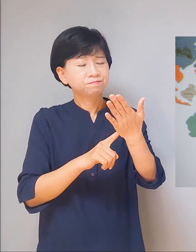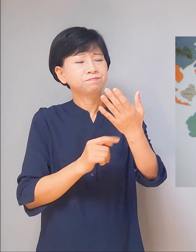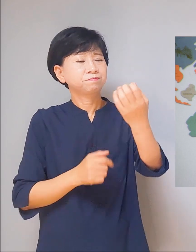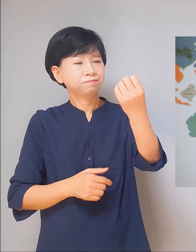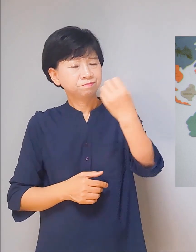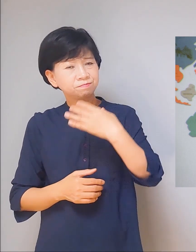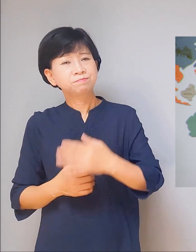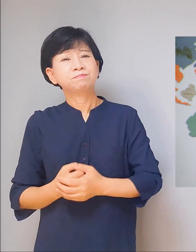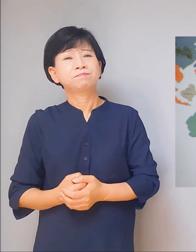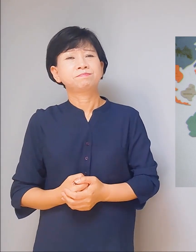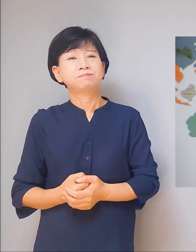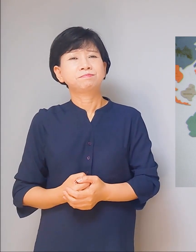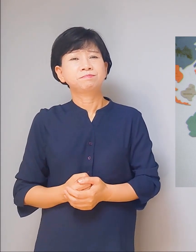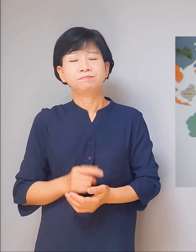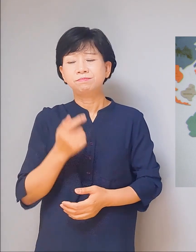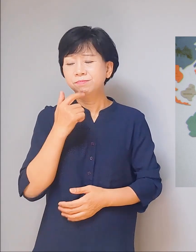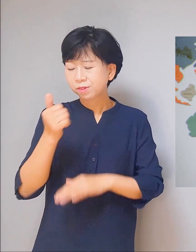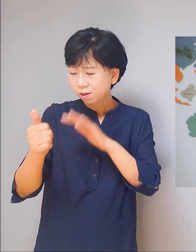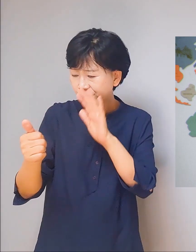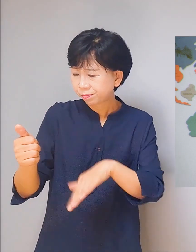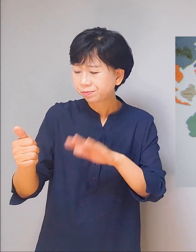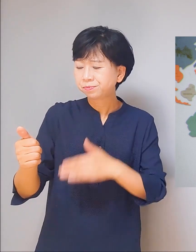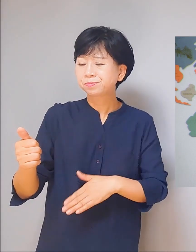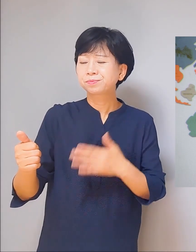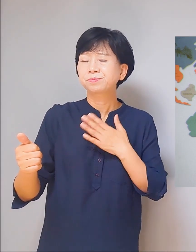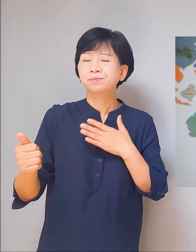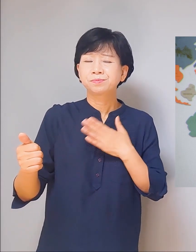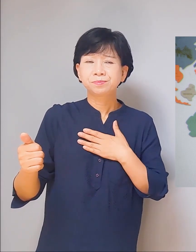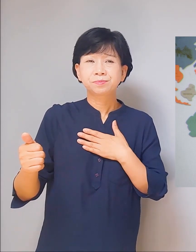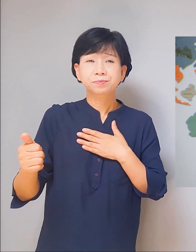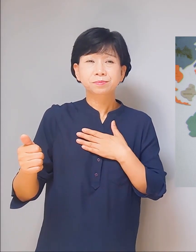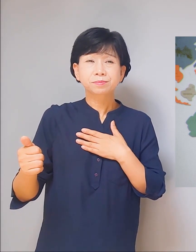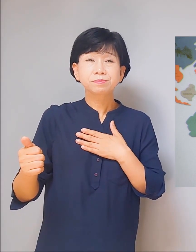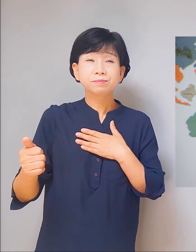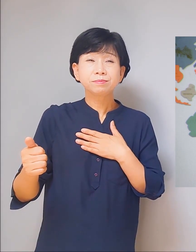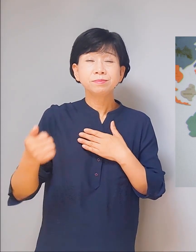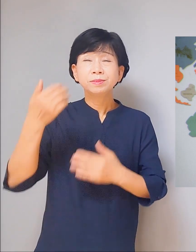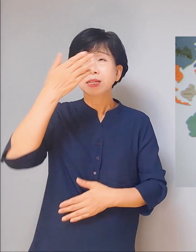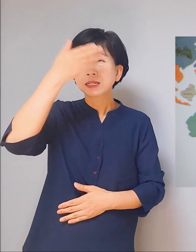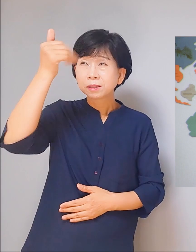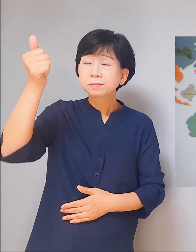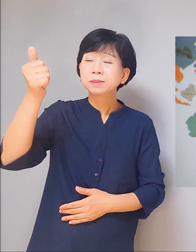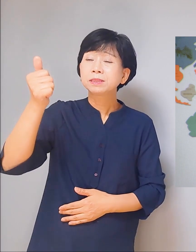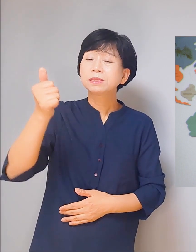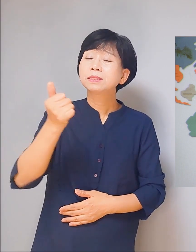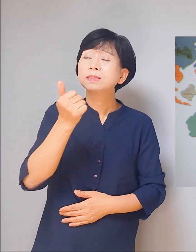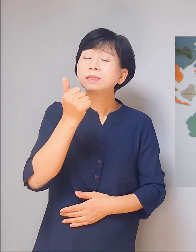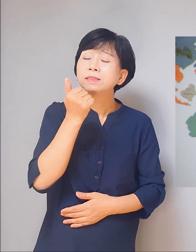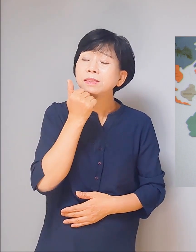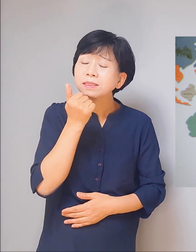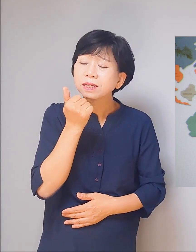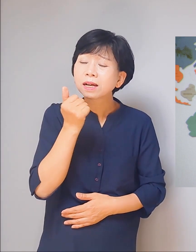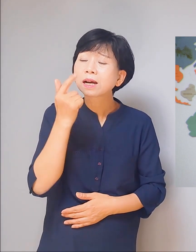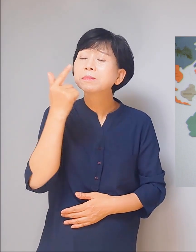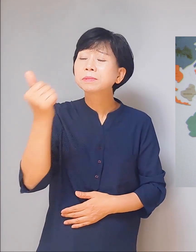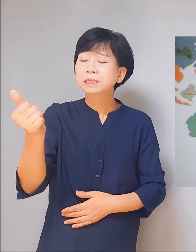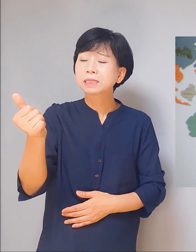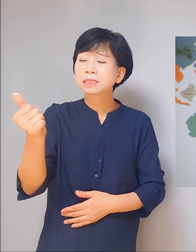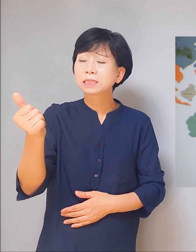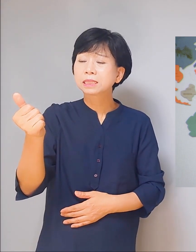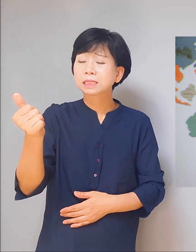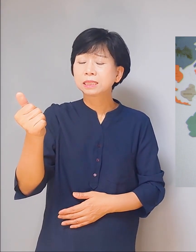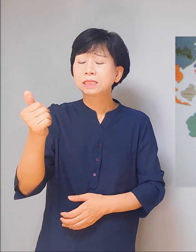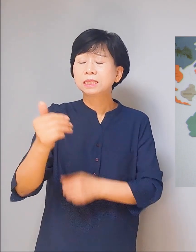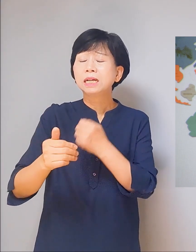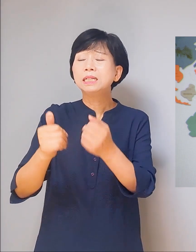주세요. 야곱아, 나다. 나는 할아버지의 하나님, 아버지의 하나님이란다. 내